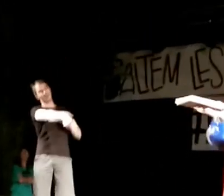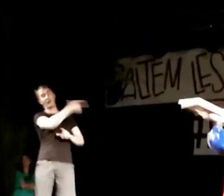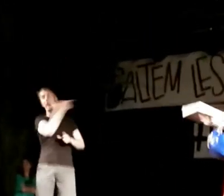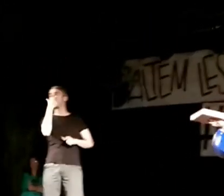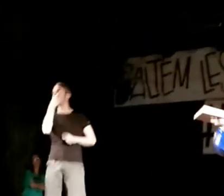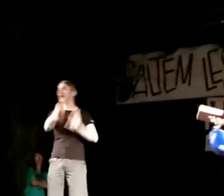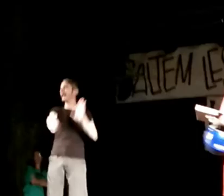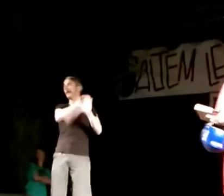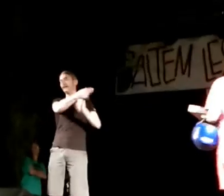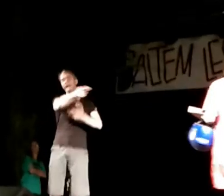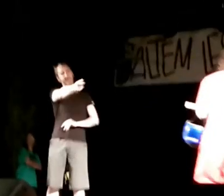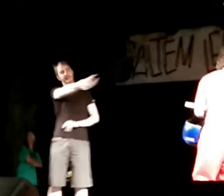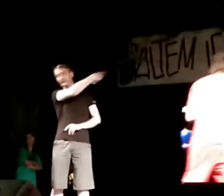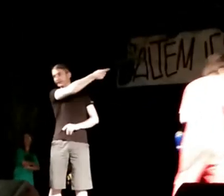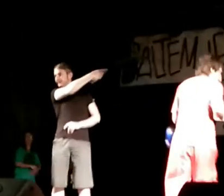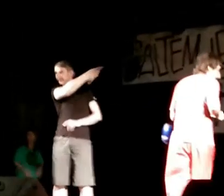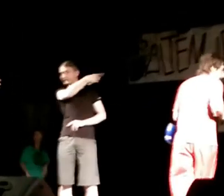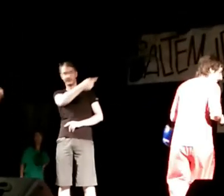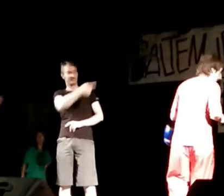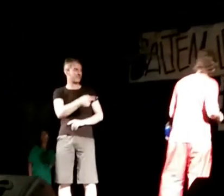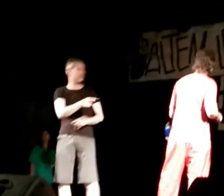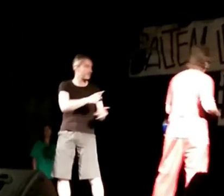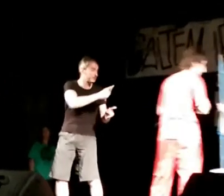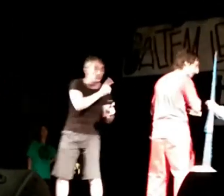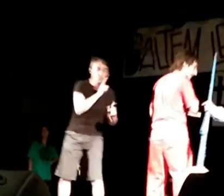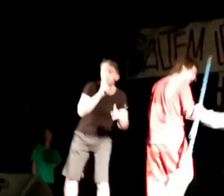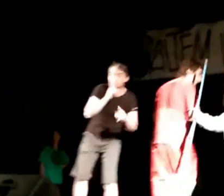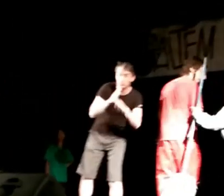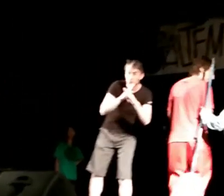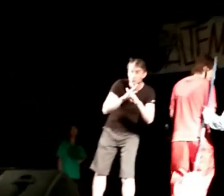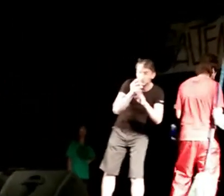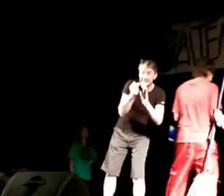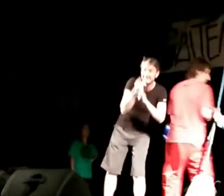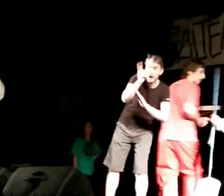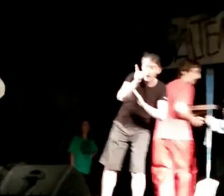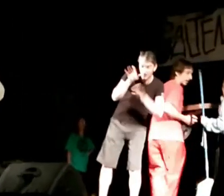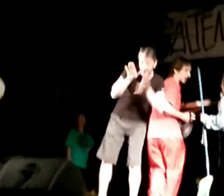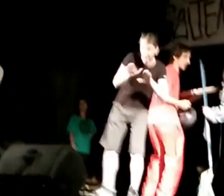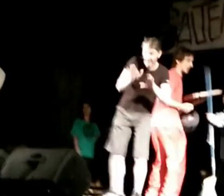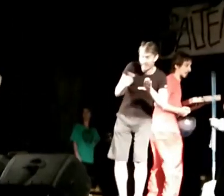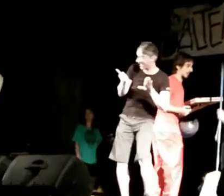cap a fora i marxi d'aquí, sisplau. No marxis, queda't allà amb ella, queda't allà.